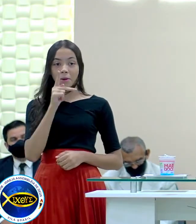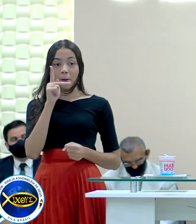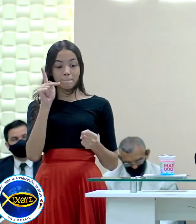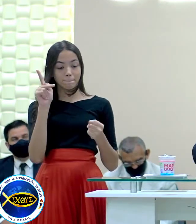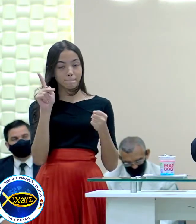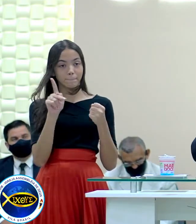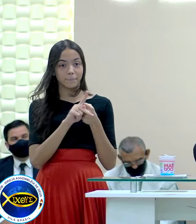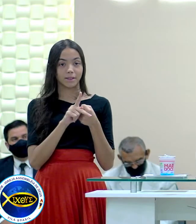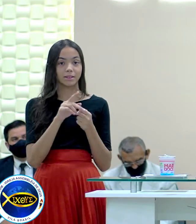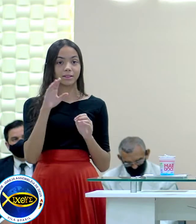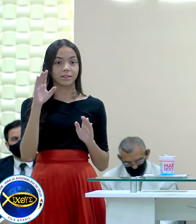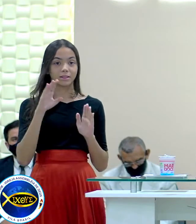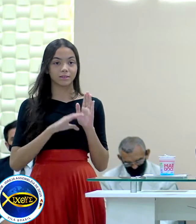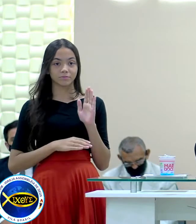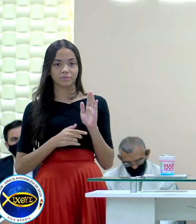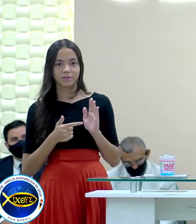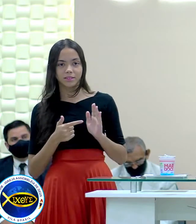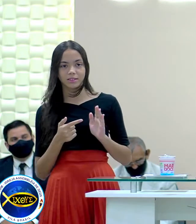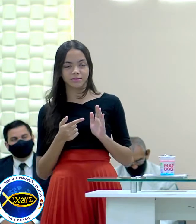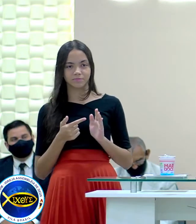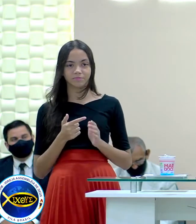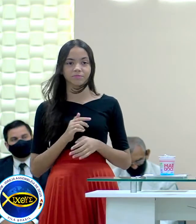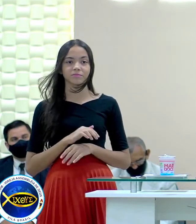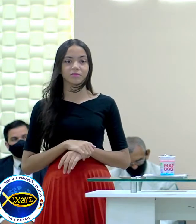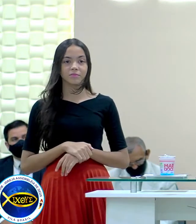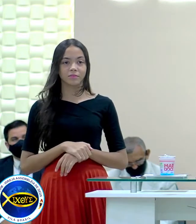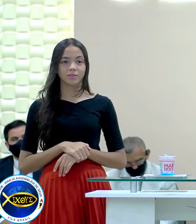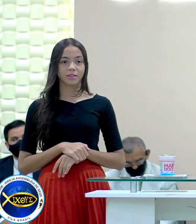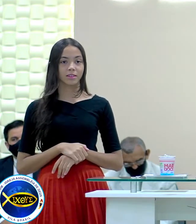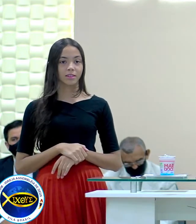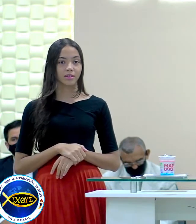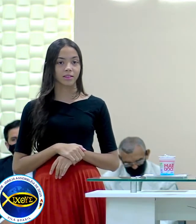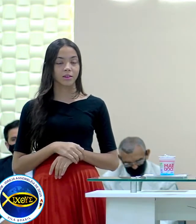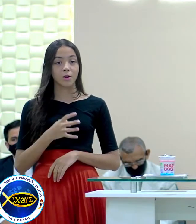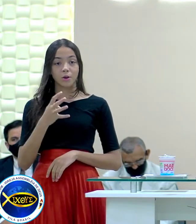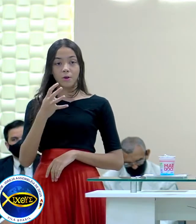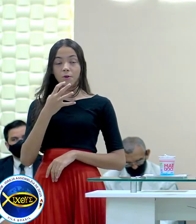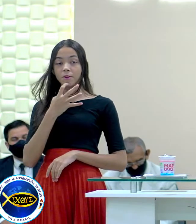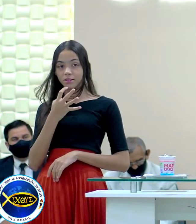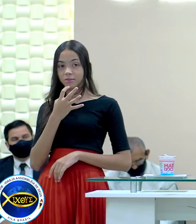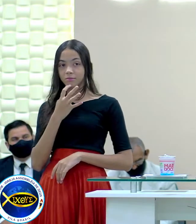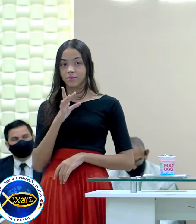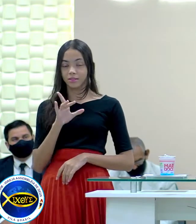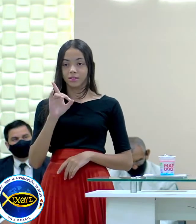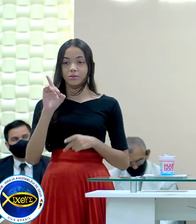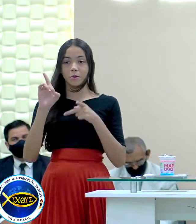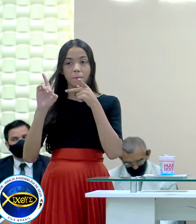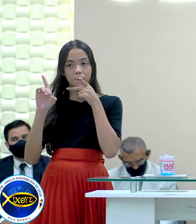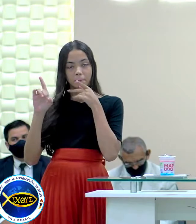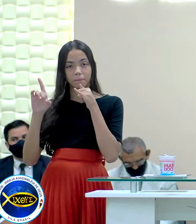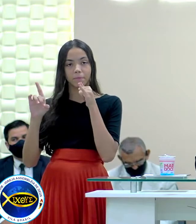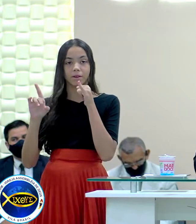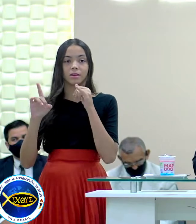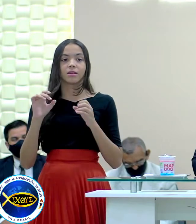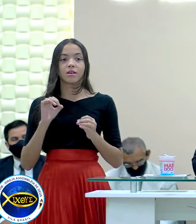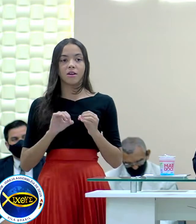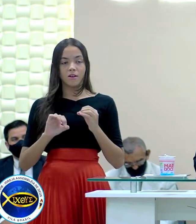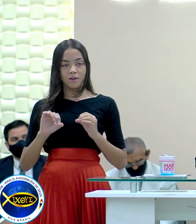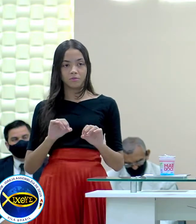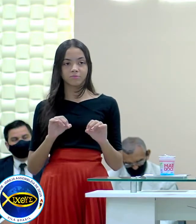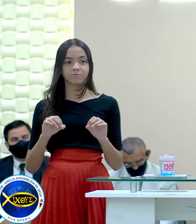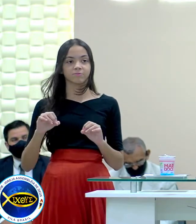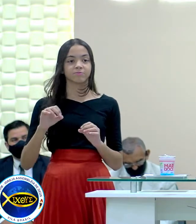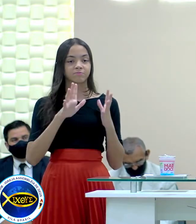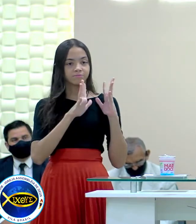diz: escolhidos com pré-conhecimento de Deus Pai, pela obra santificadora do